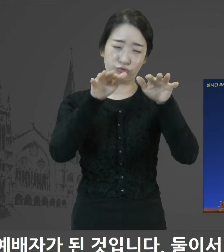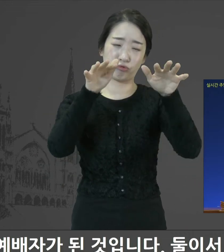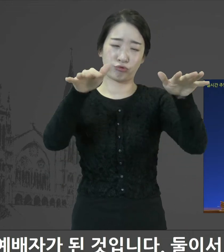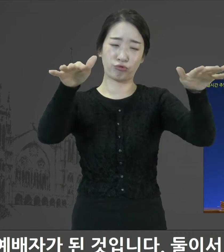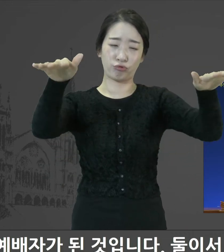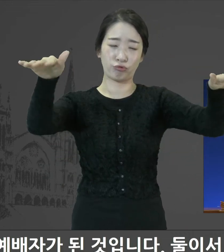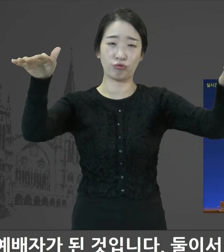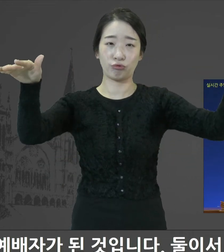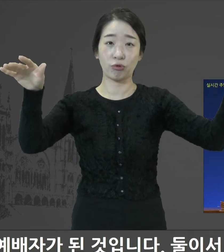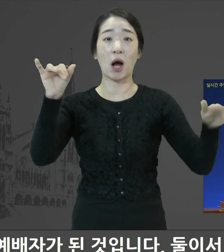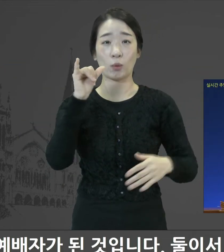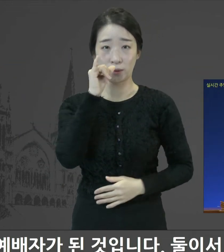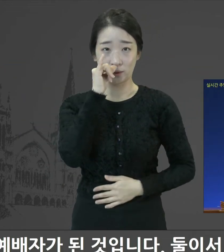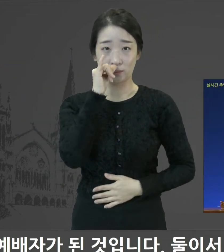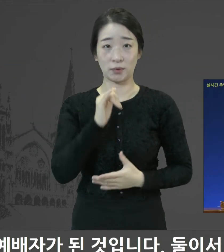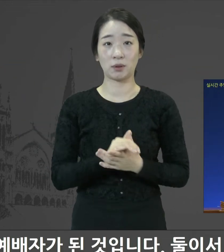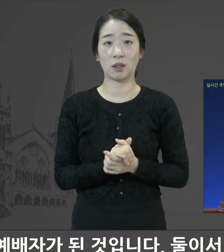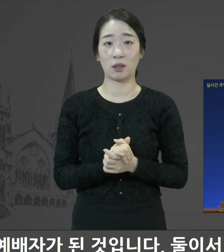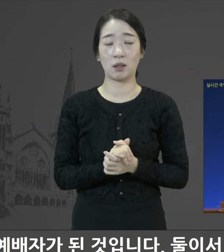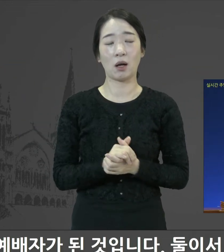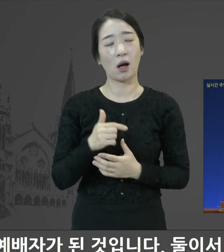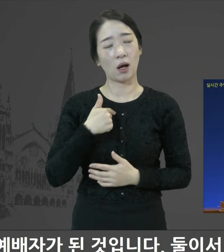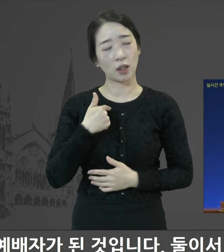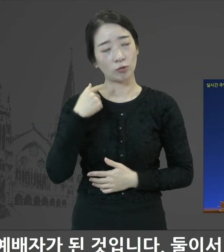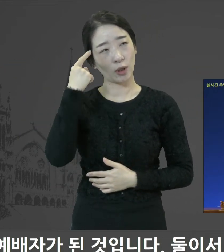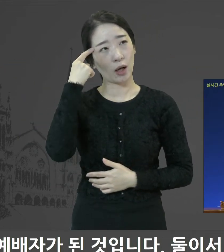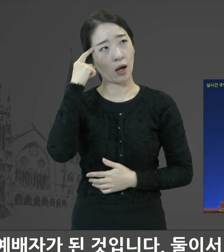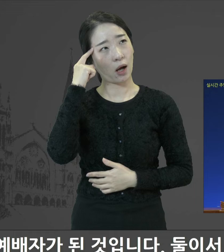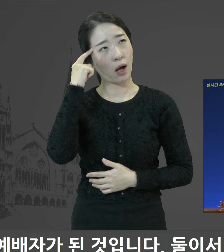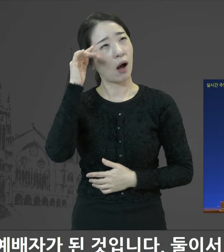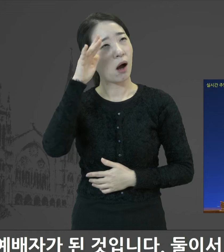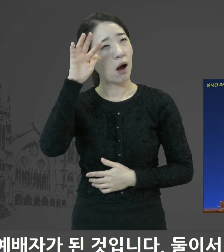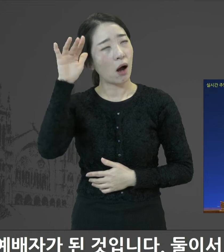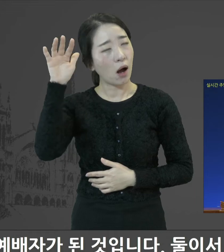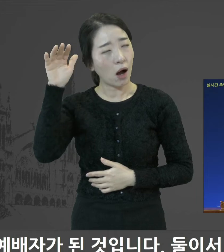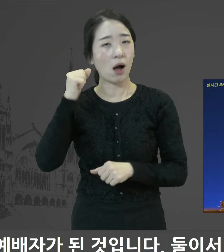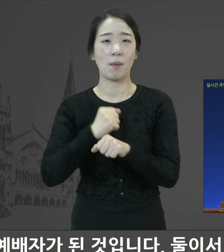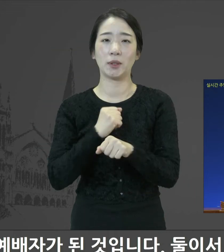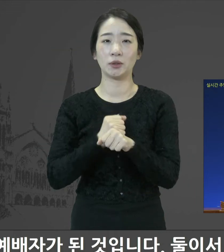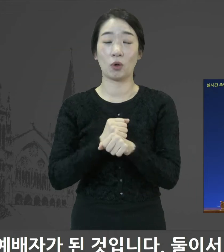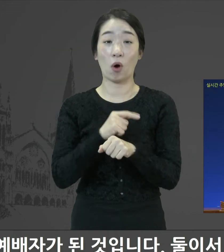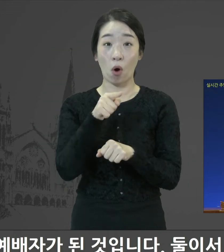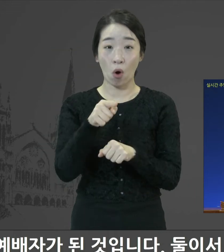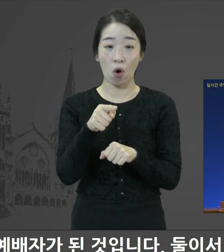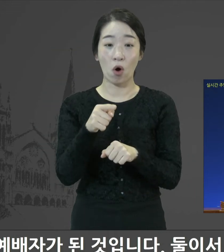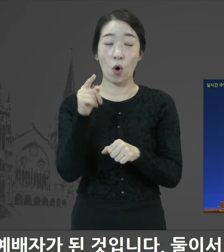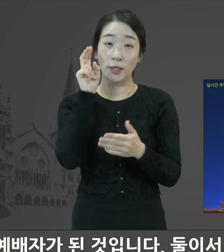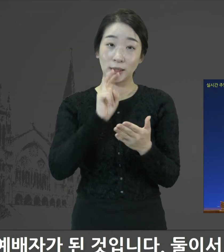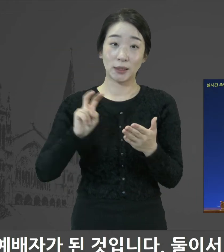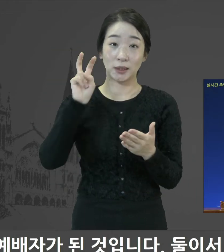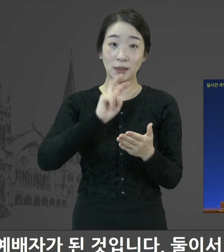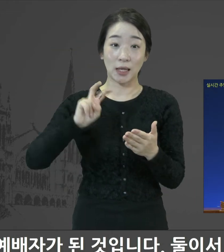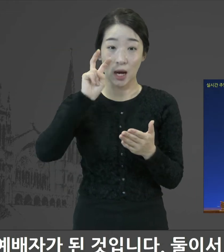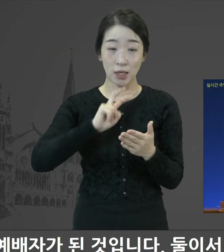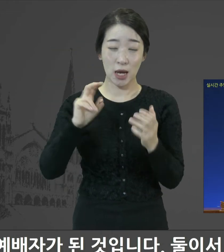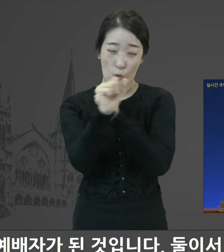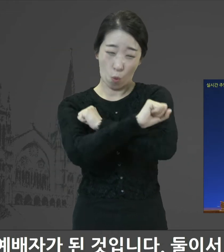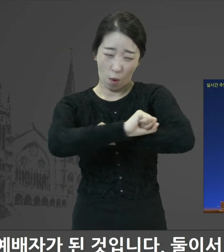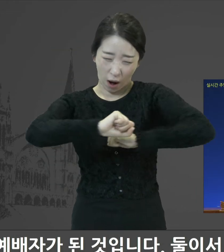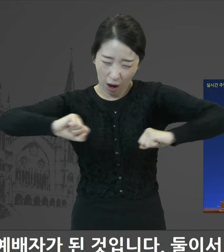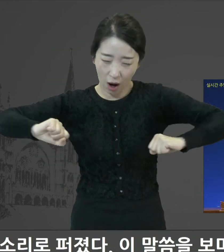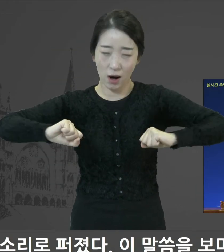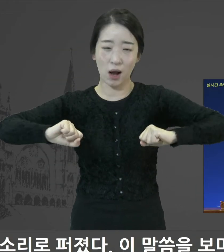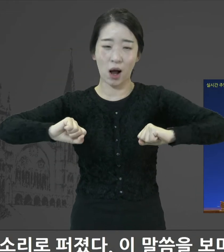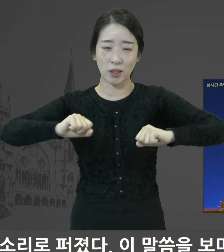말씀을 이렇게 제 마음속에 담아보면서 이 소리가 나중에 광야에서 외치는 소리가 되는구나.